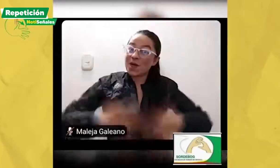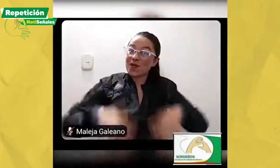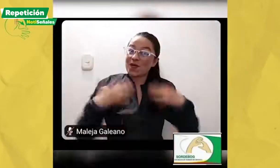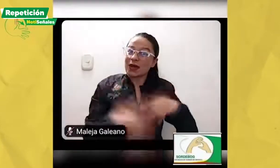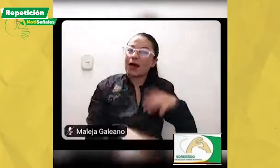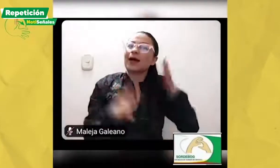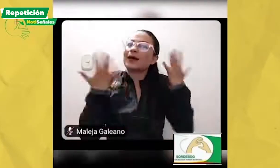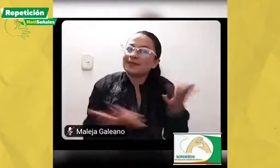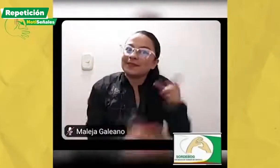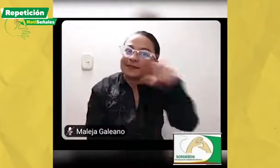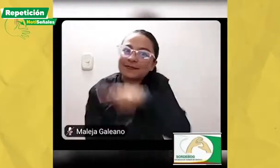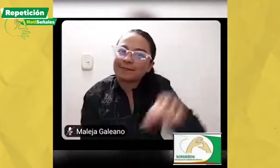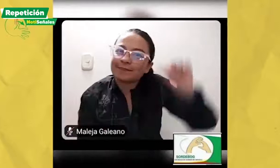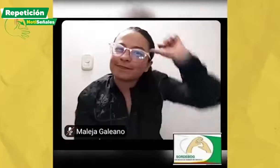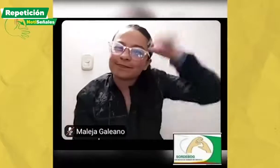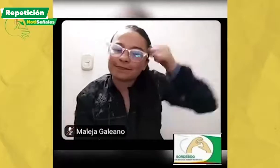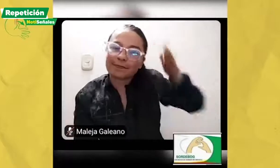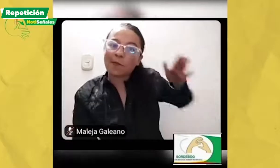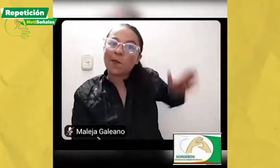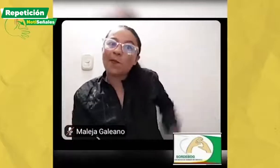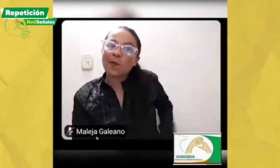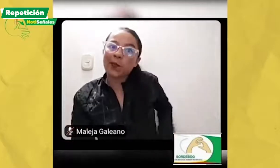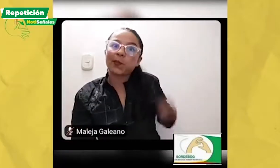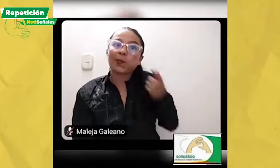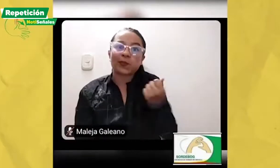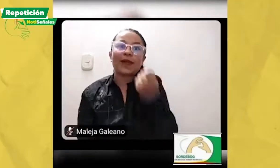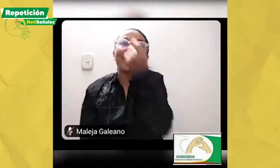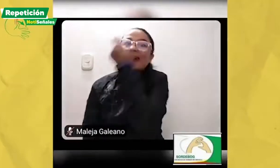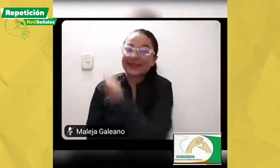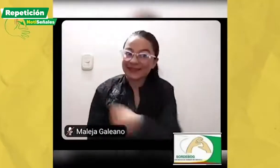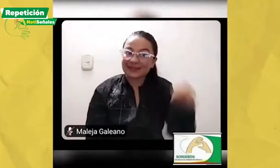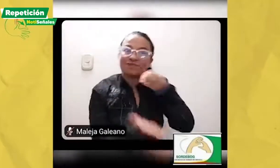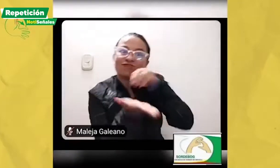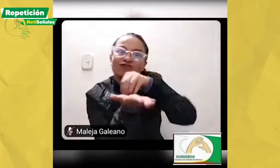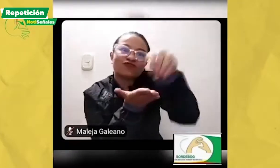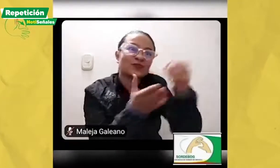Entonces No Olviden Llevar Dinero Para Poder Adquirir Los Productos